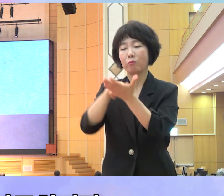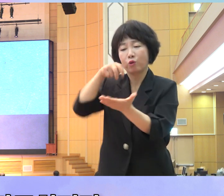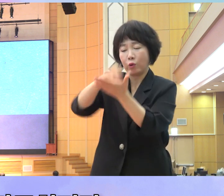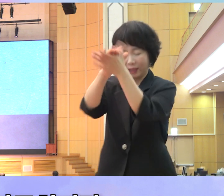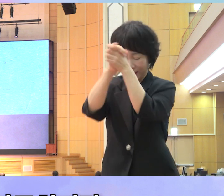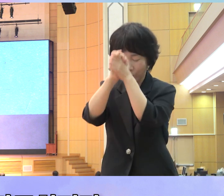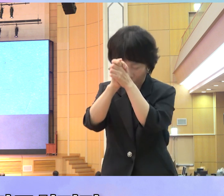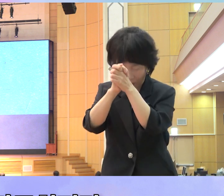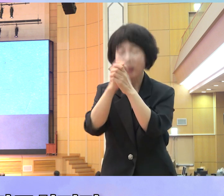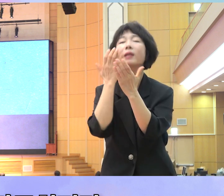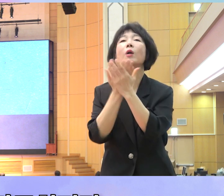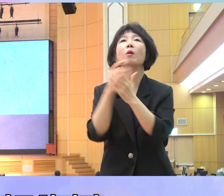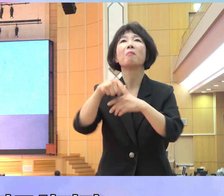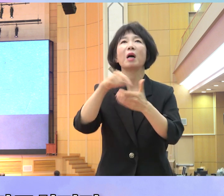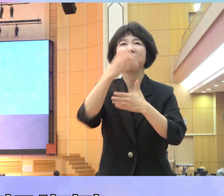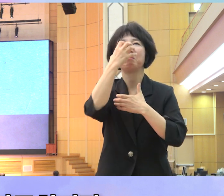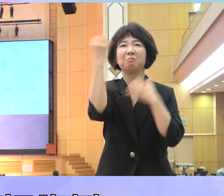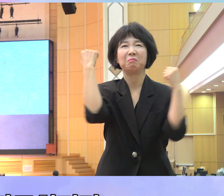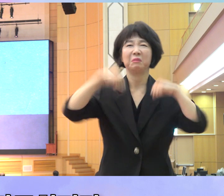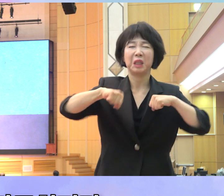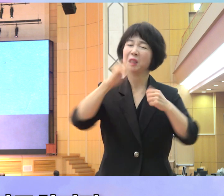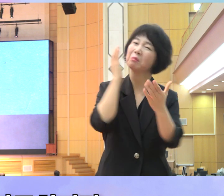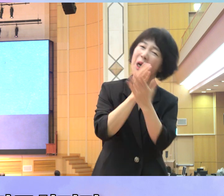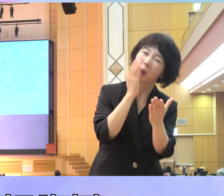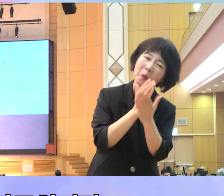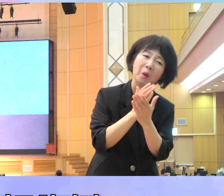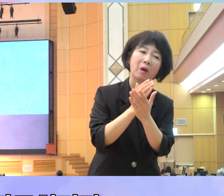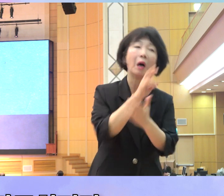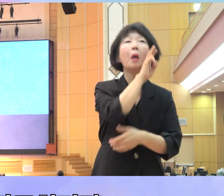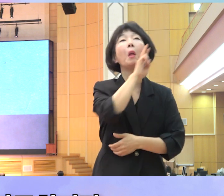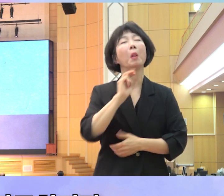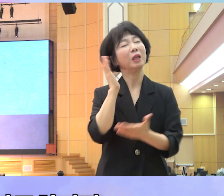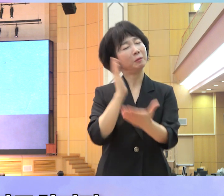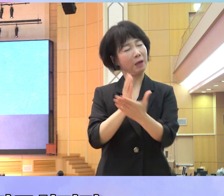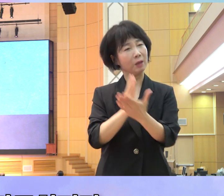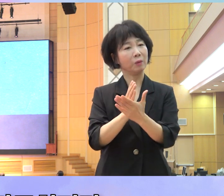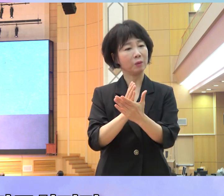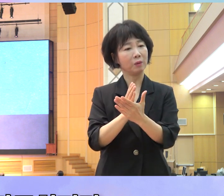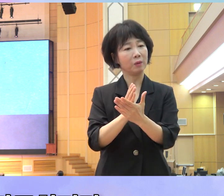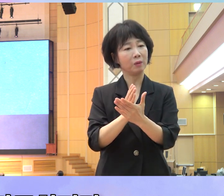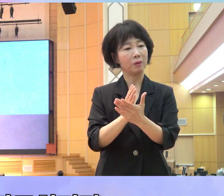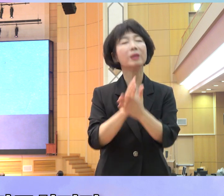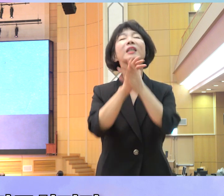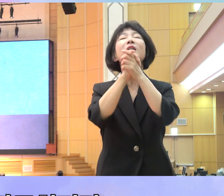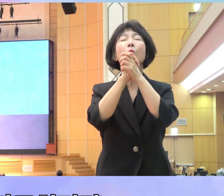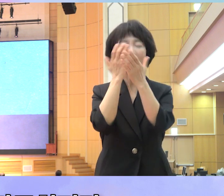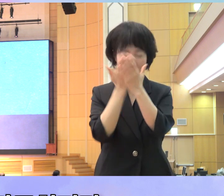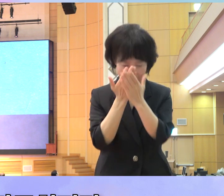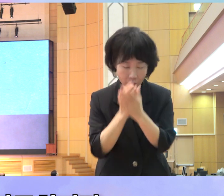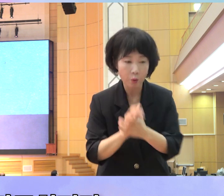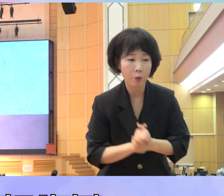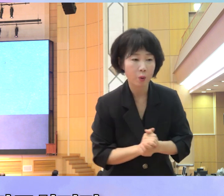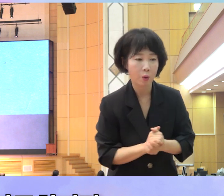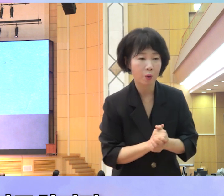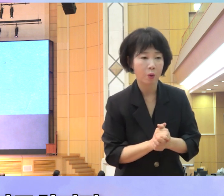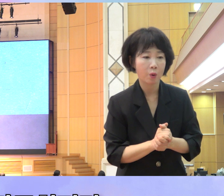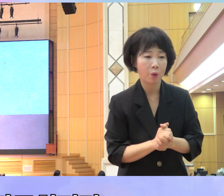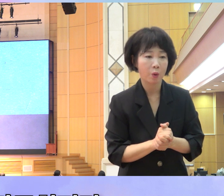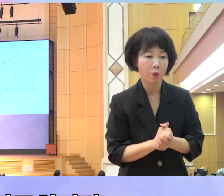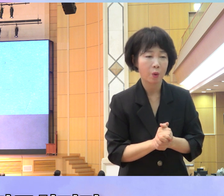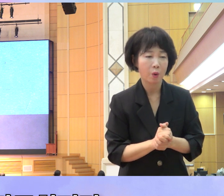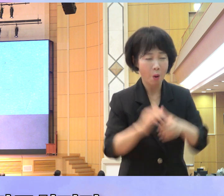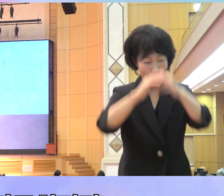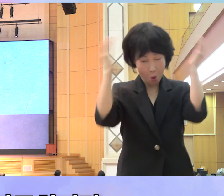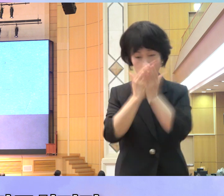자, 교만하지 않기 위해서, 우쭐하지 않기 위해서, 안도하지 않기 위해서 기도하는 자 되게 하여 주십시고, 그리고 무슨